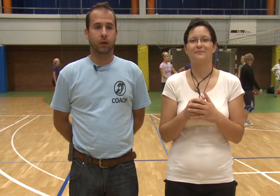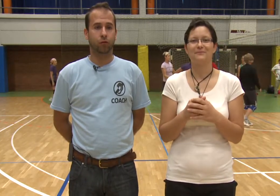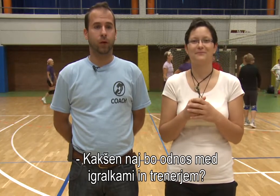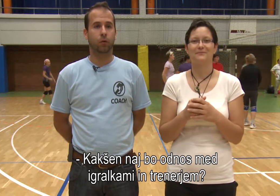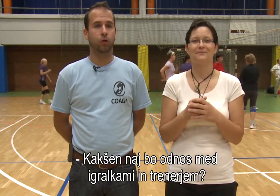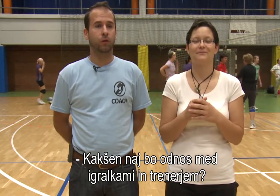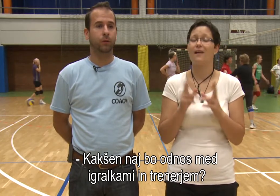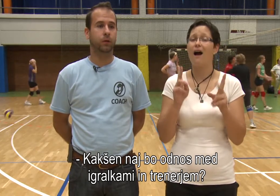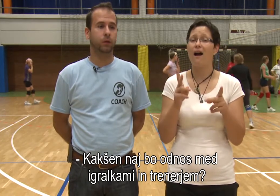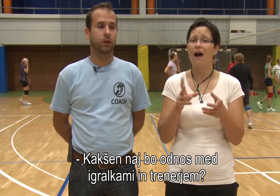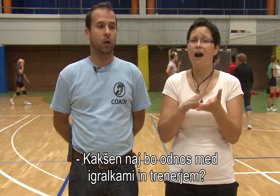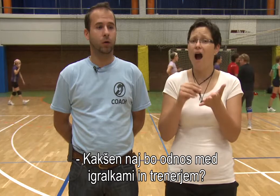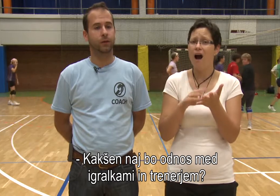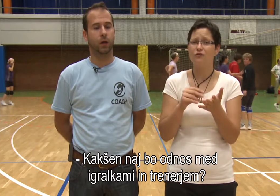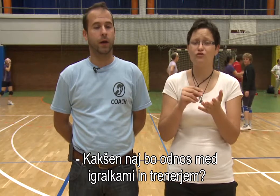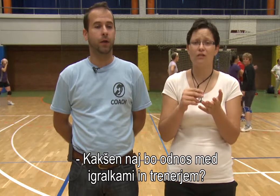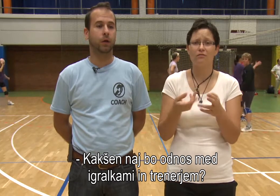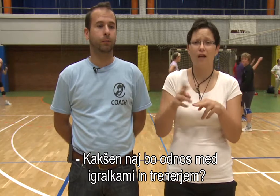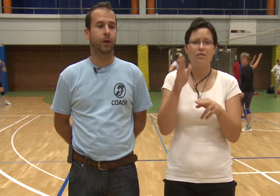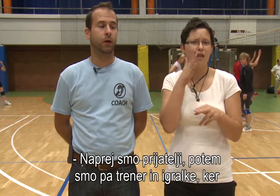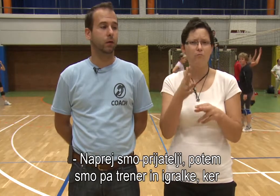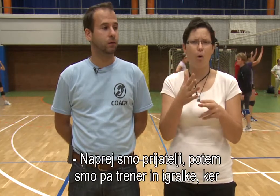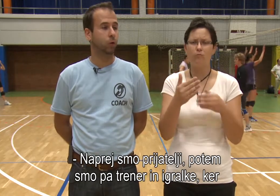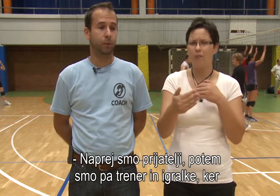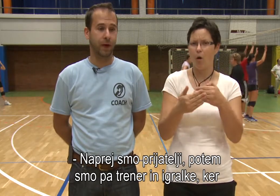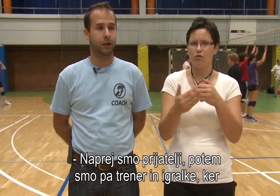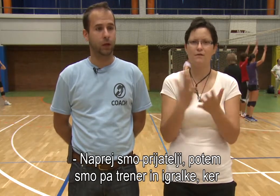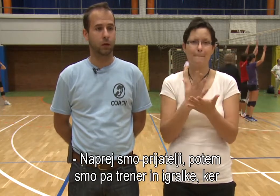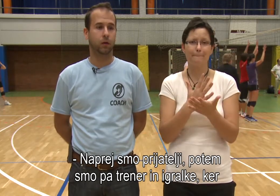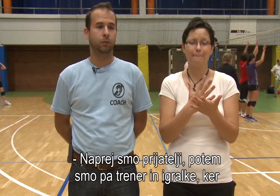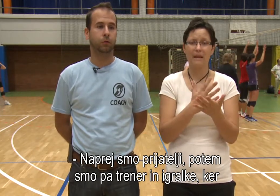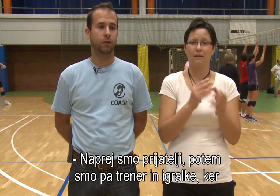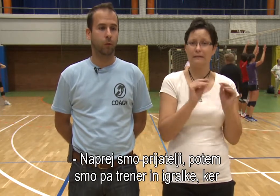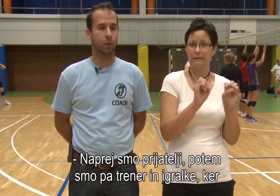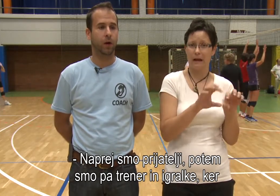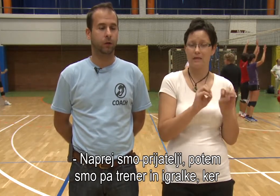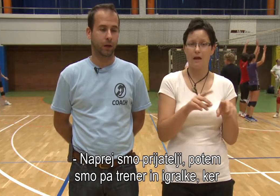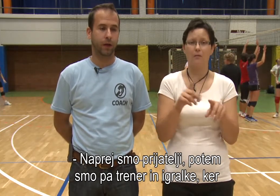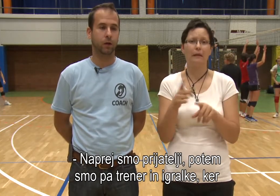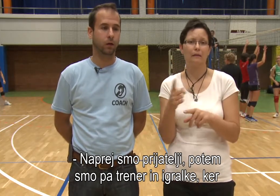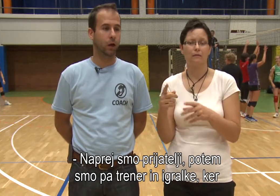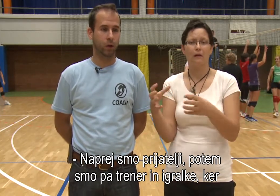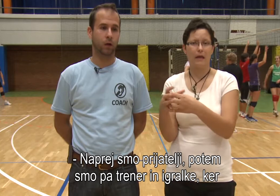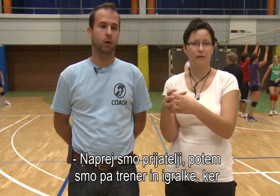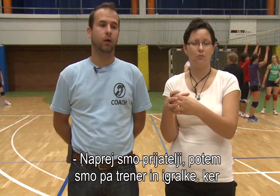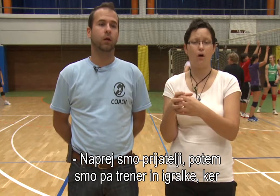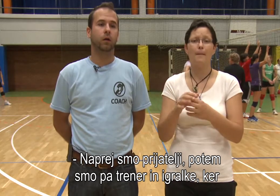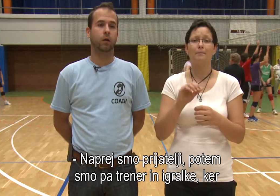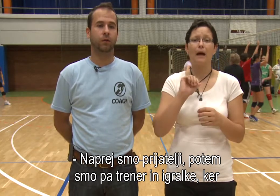Kakšen naj bo odnos med igralkami in trenerjem? Najprej smo prijatelji, potem smo pa trener in igralke. Ker